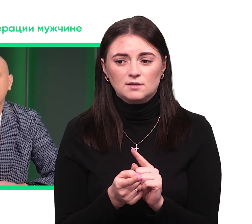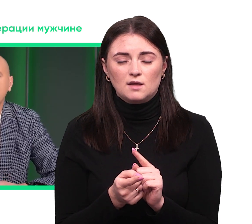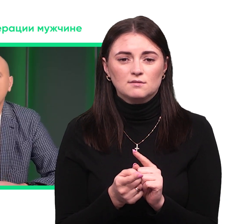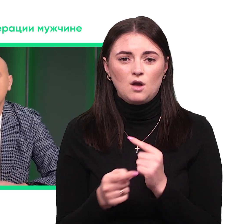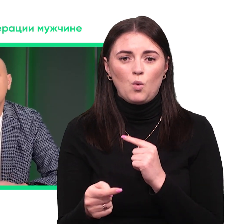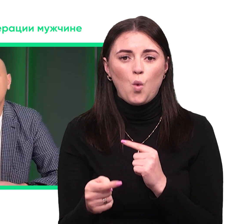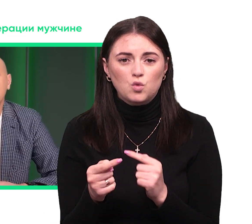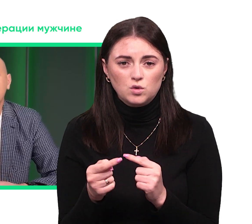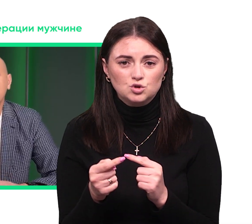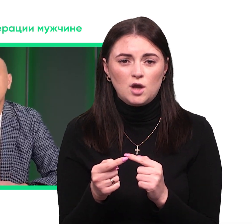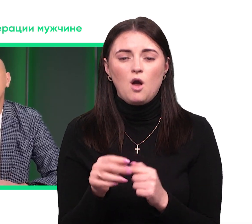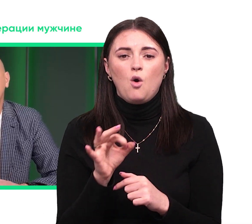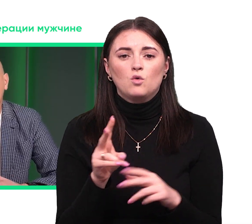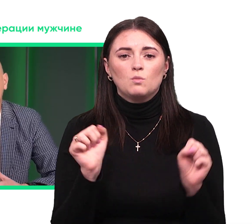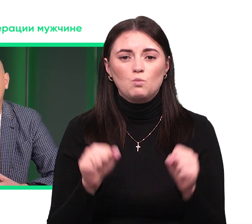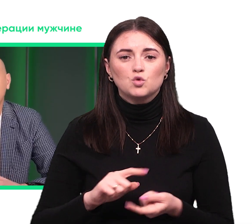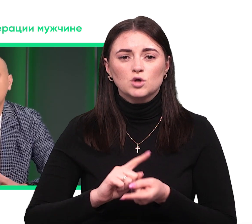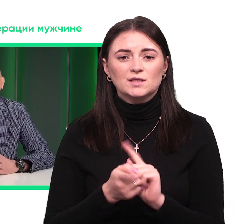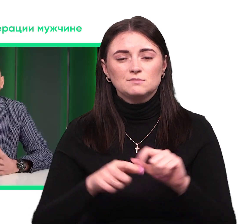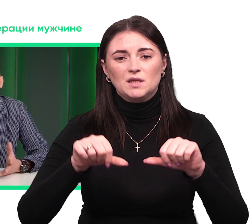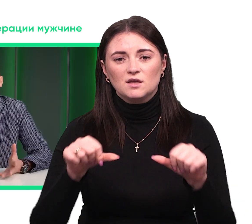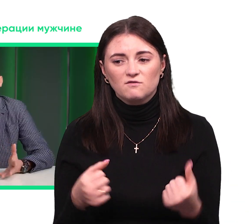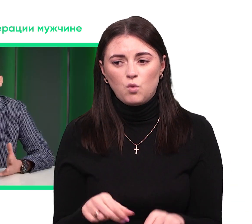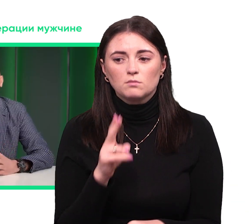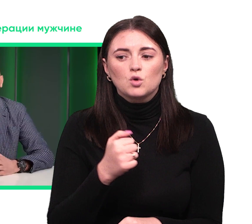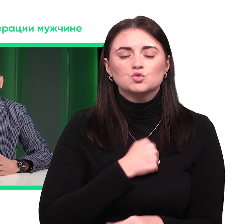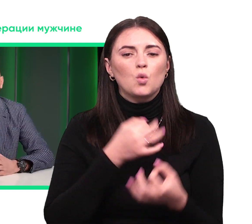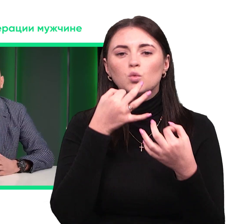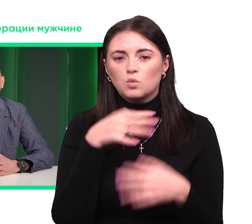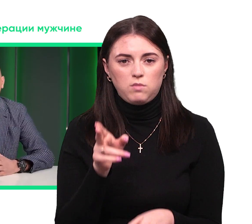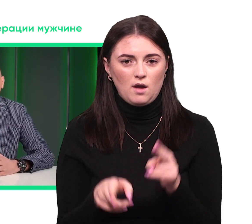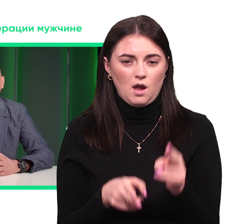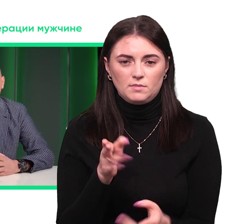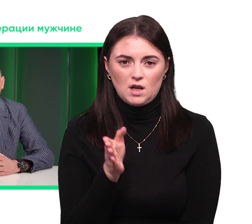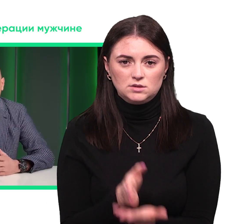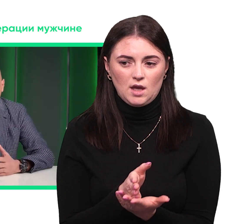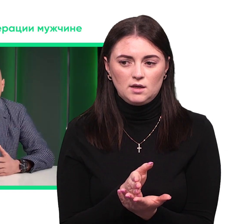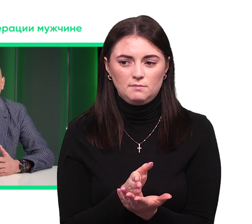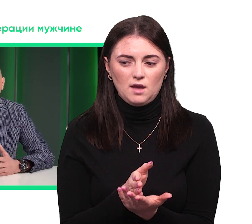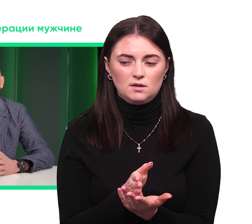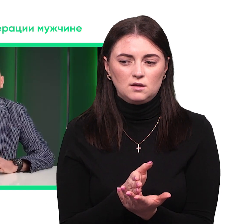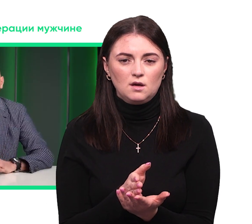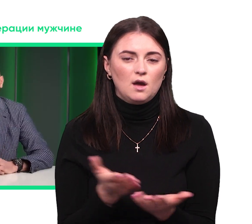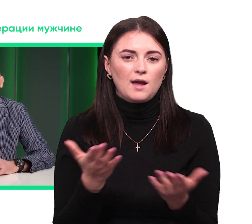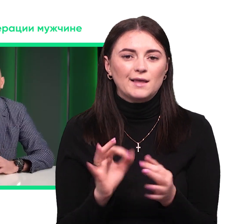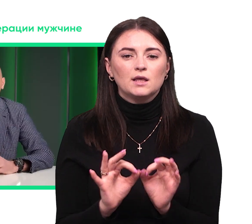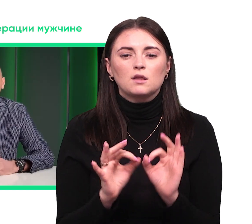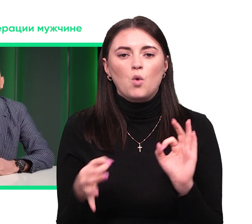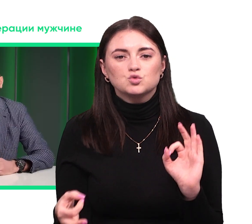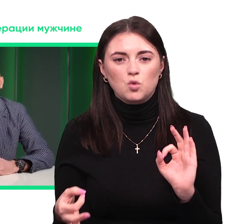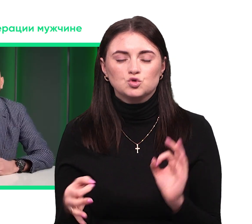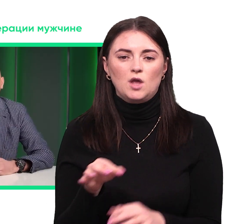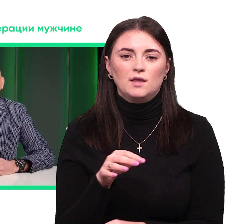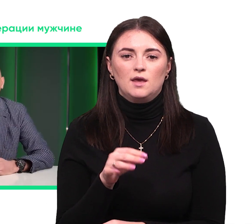короче, он может изменить форму. К сожалению, любая операция имеет какие-то осложнения,